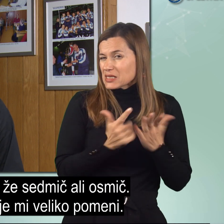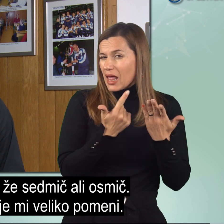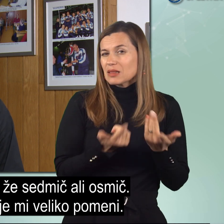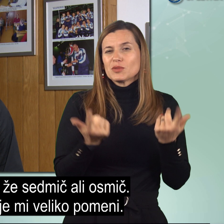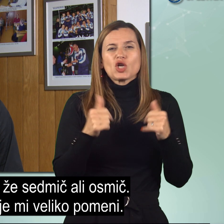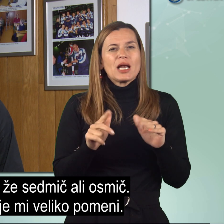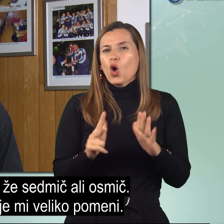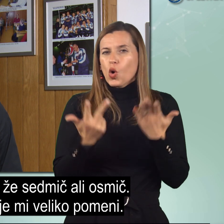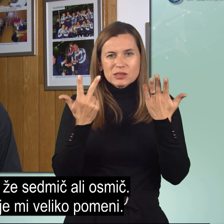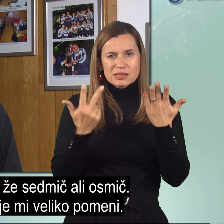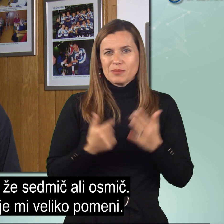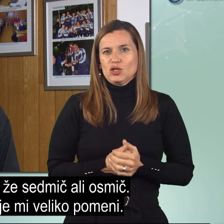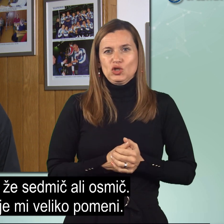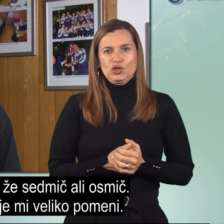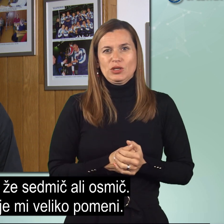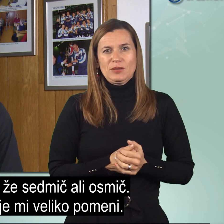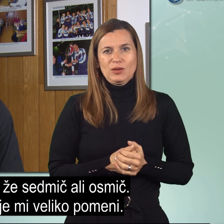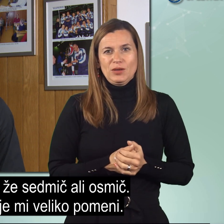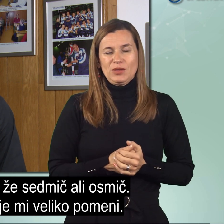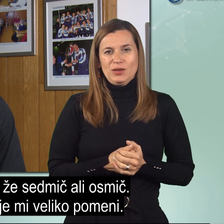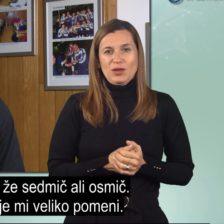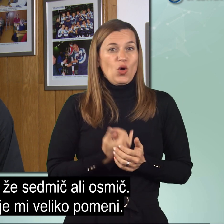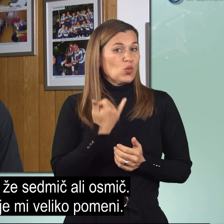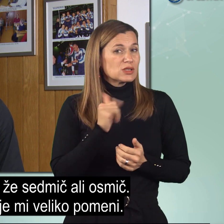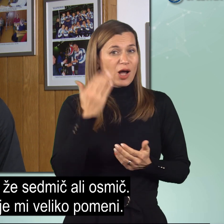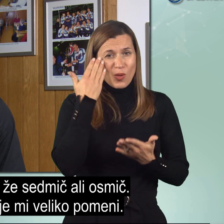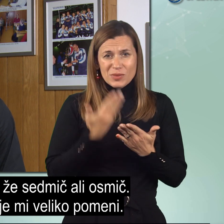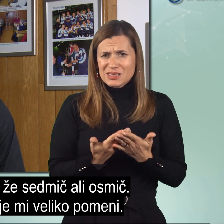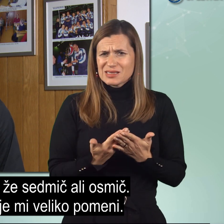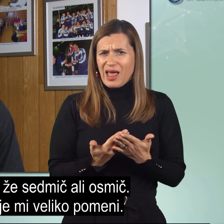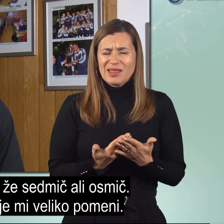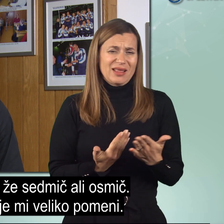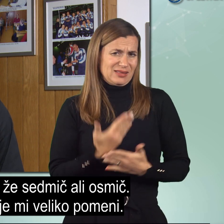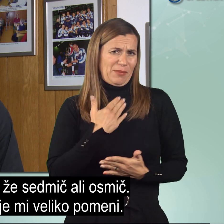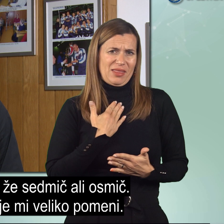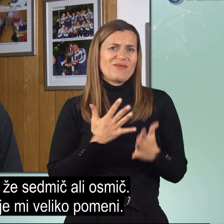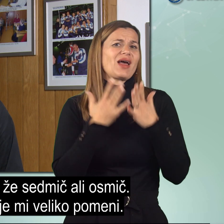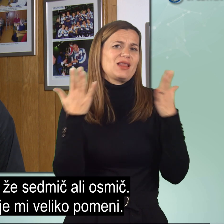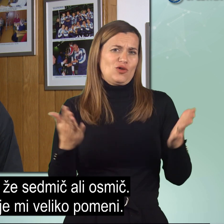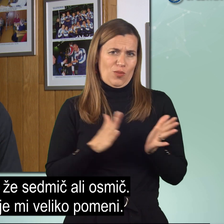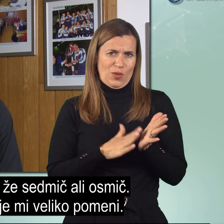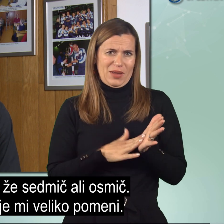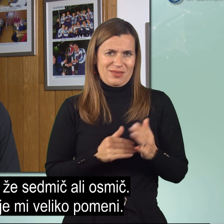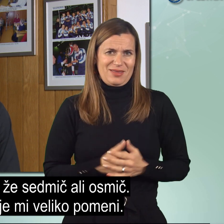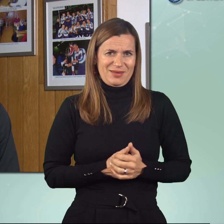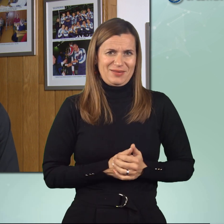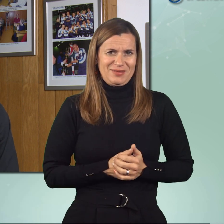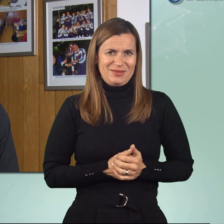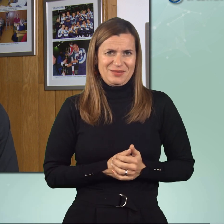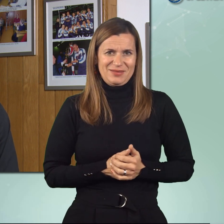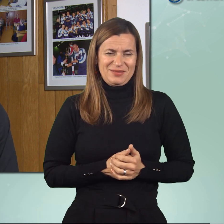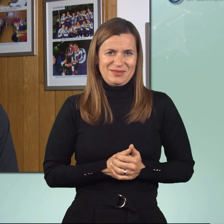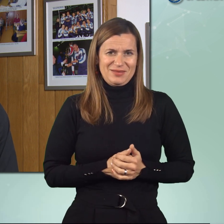uspelo 7. ali 8. Vsako priznanje mi veliko pomeni.